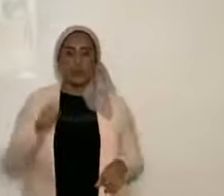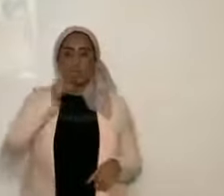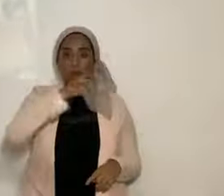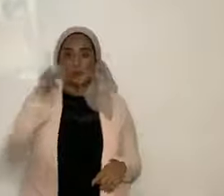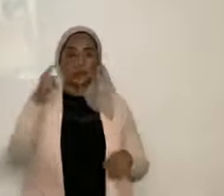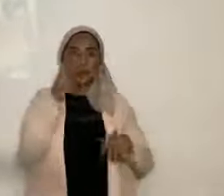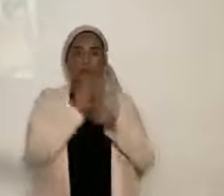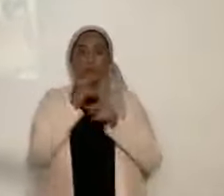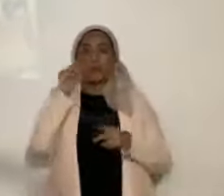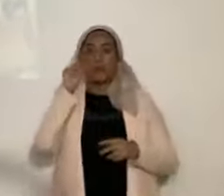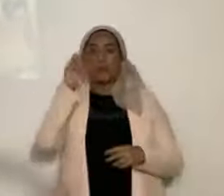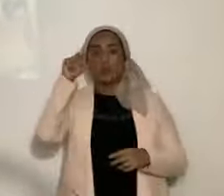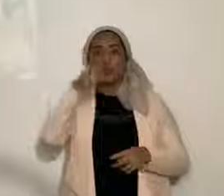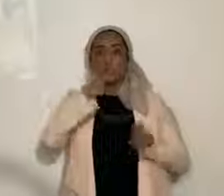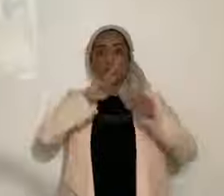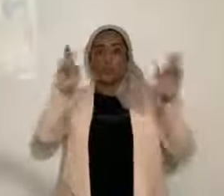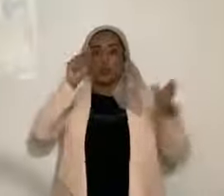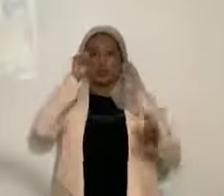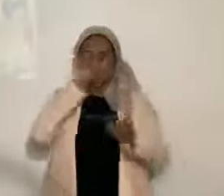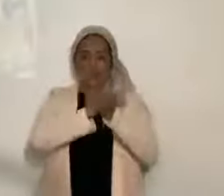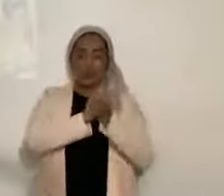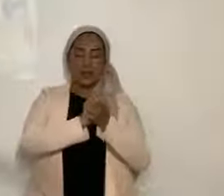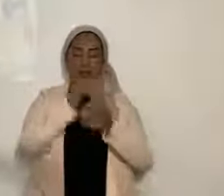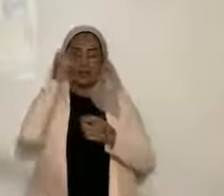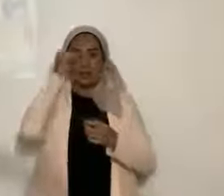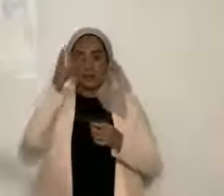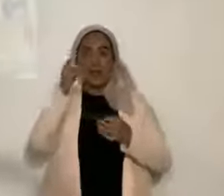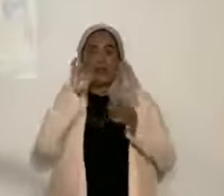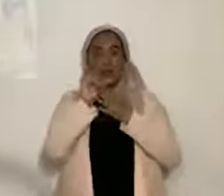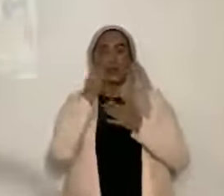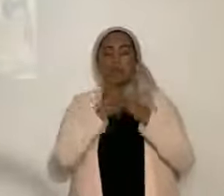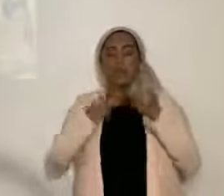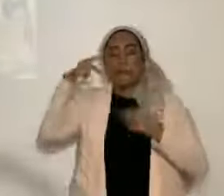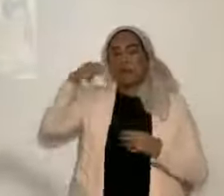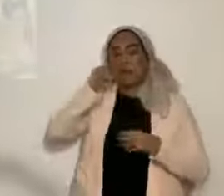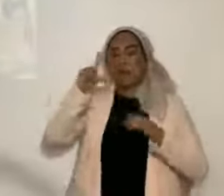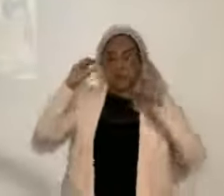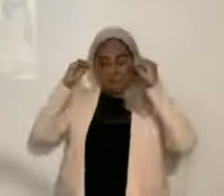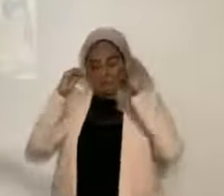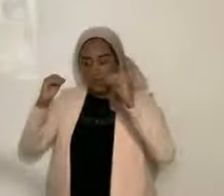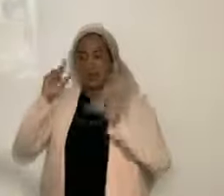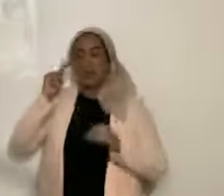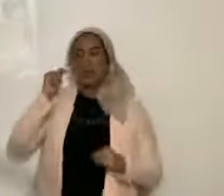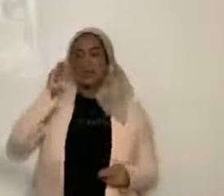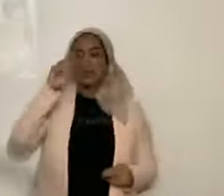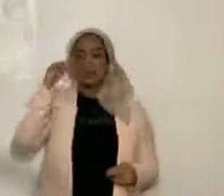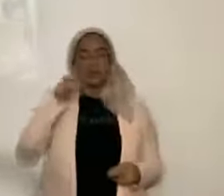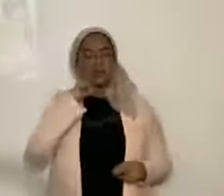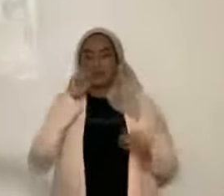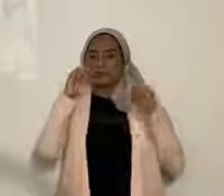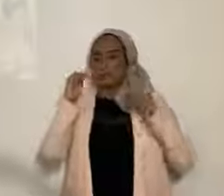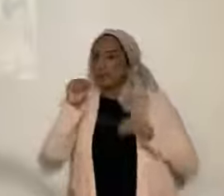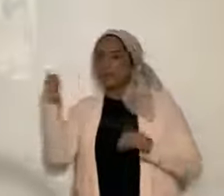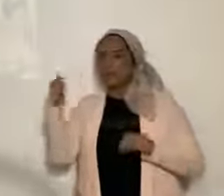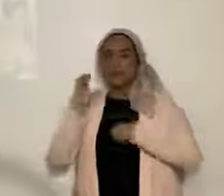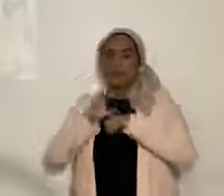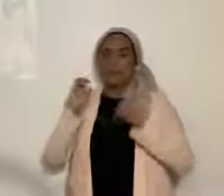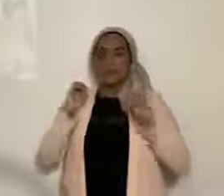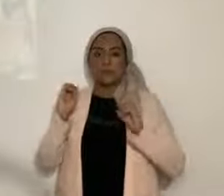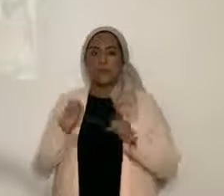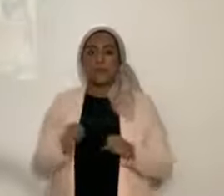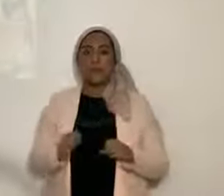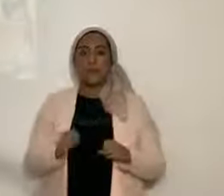guardan Torah y han creído en Yahshua, porque eso enseñó Pablo, Torah, no enseñó otra cosa, la ley